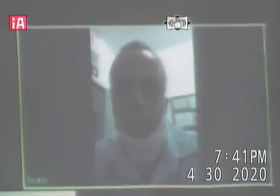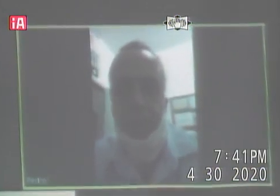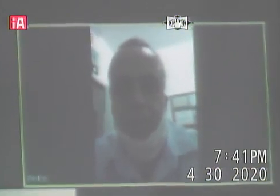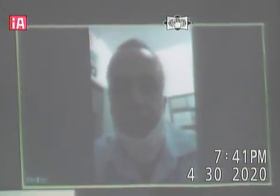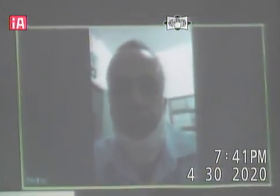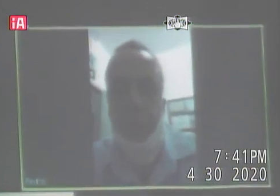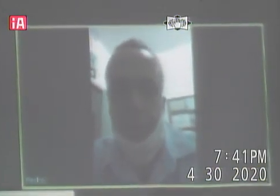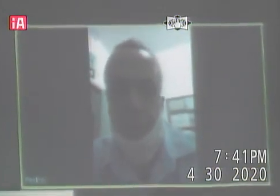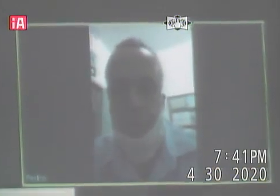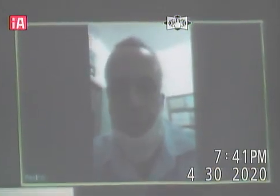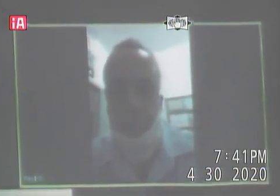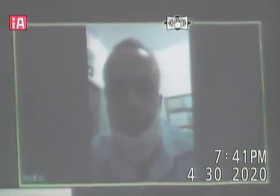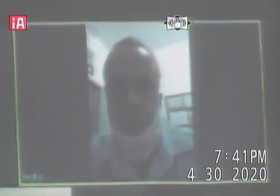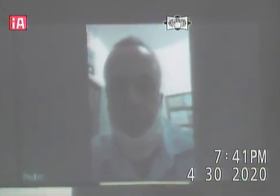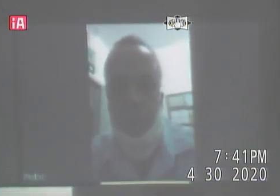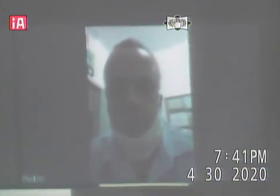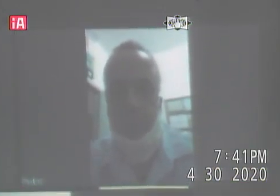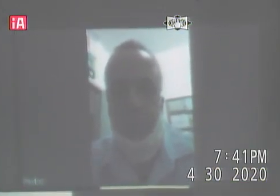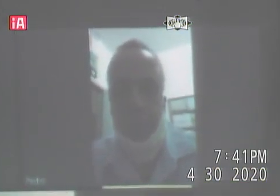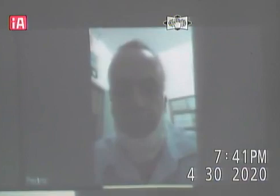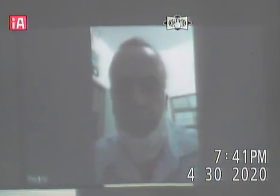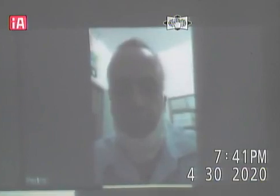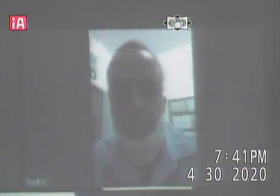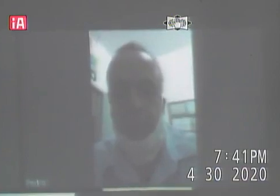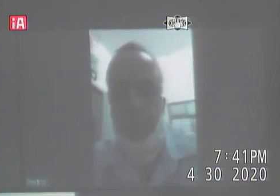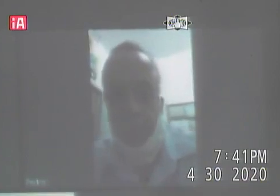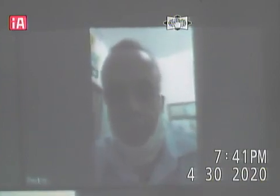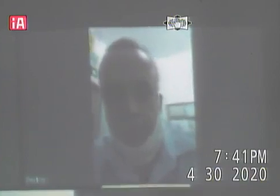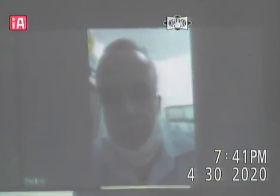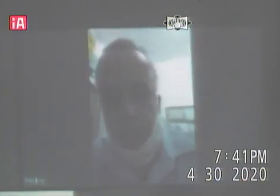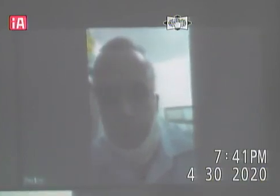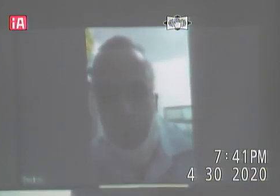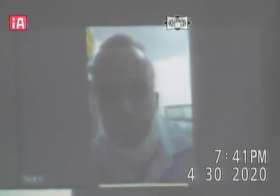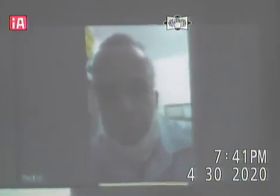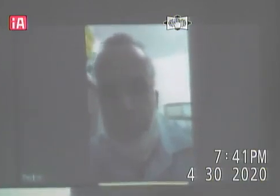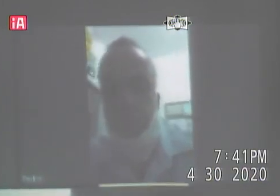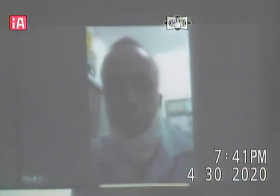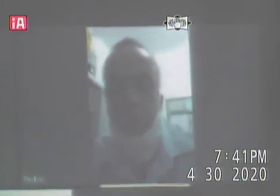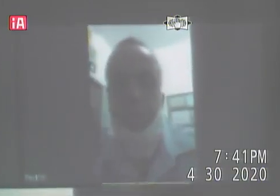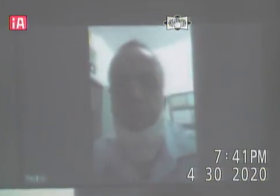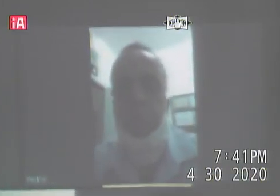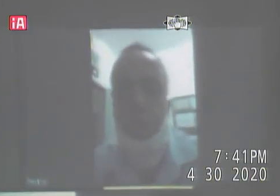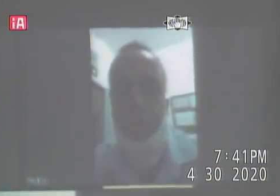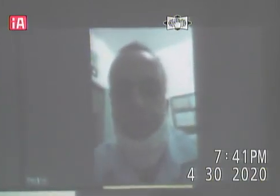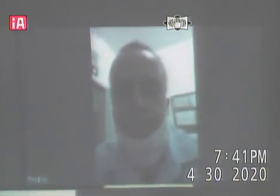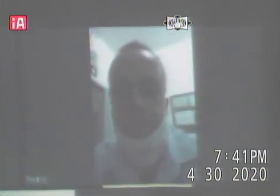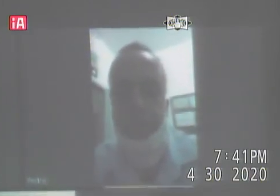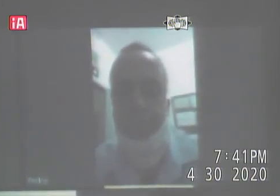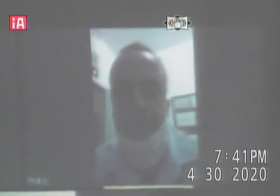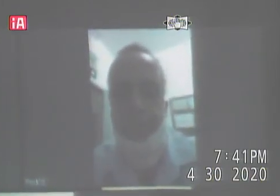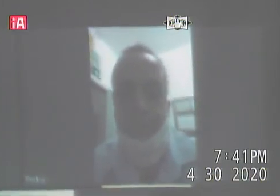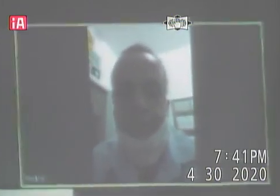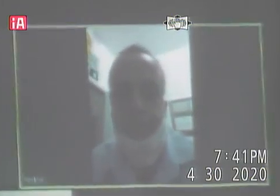Isso interessa muito nós, vereadores, tanto a gente como ser humano.